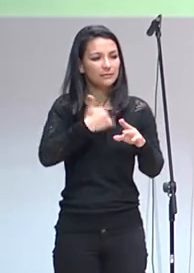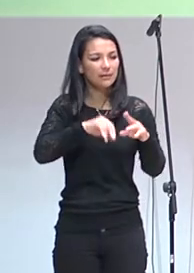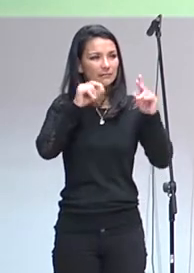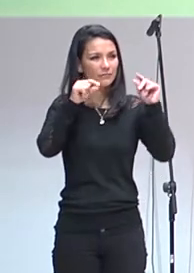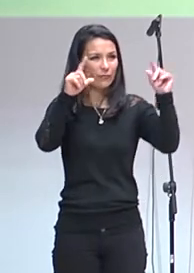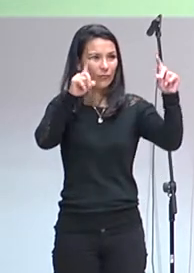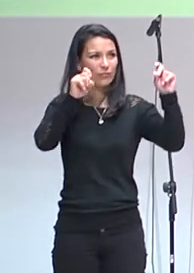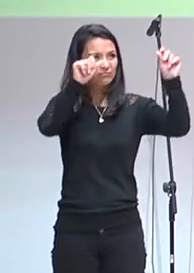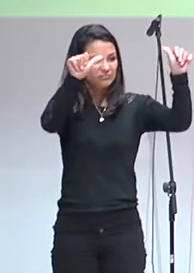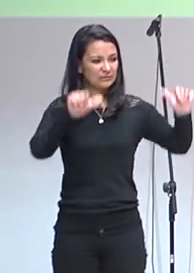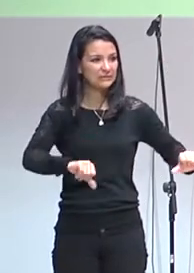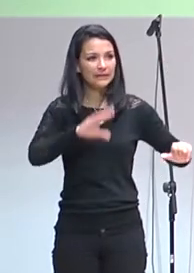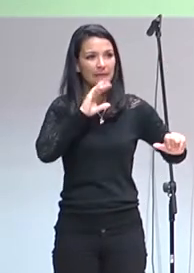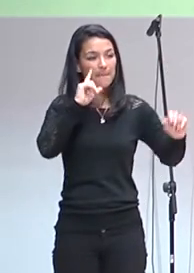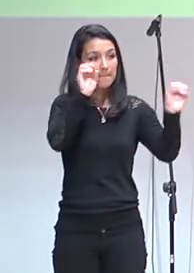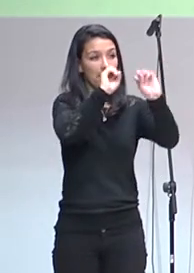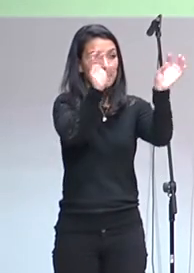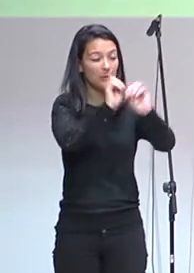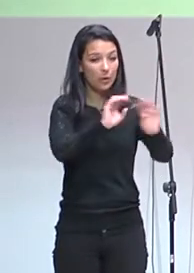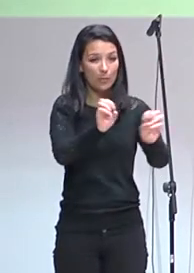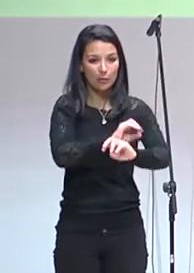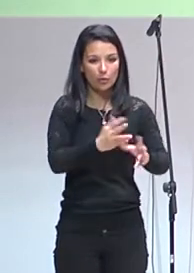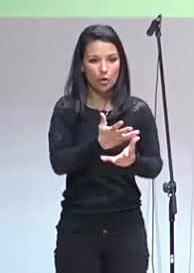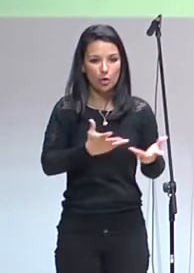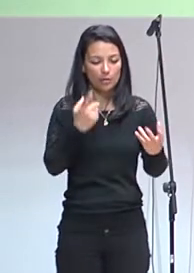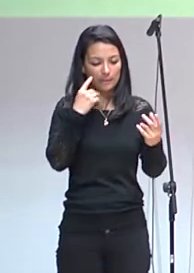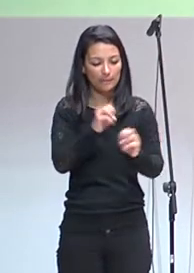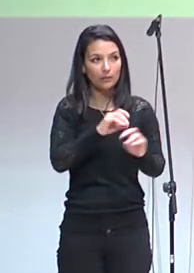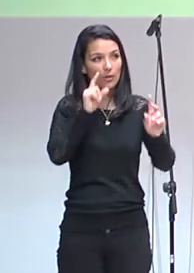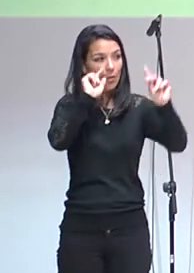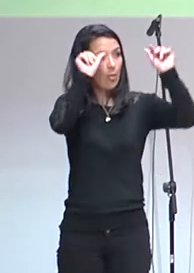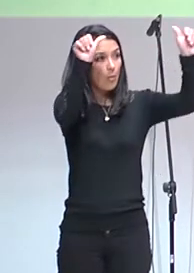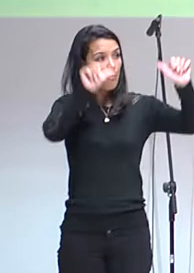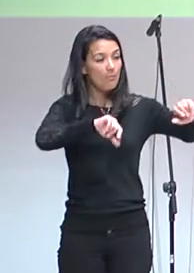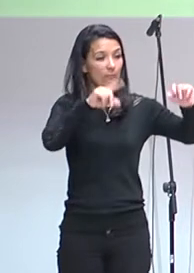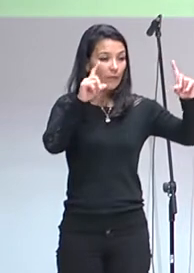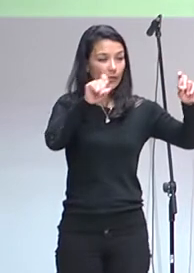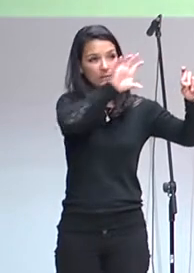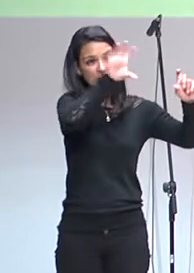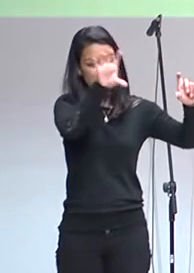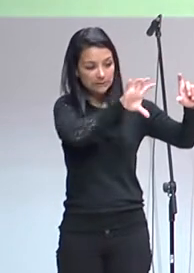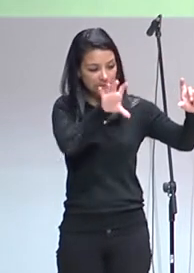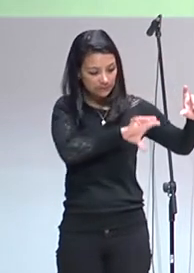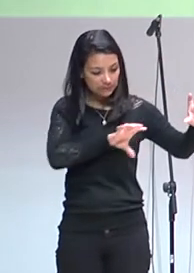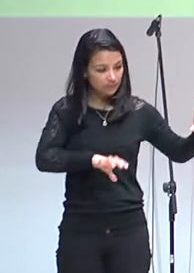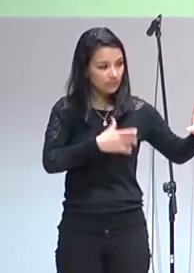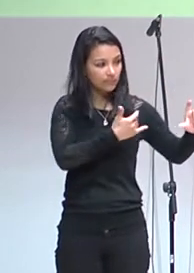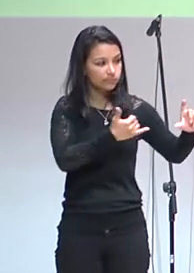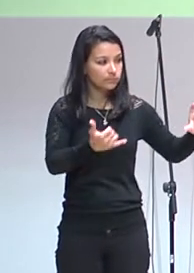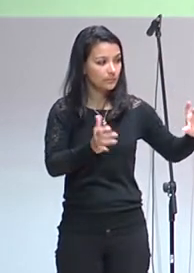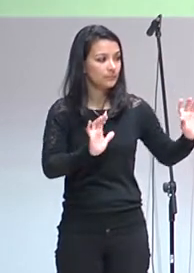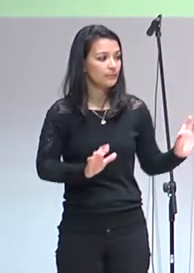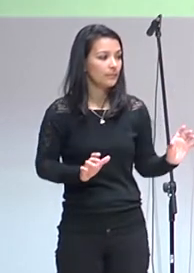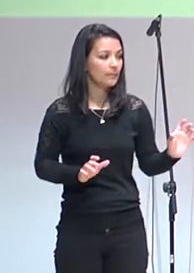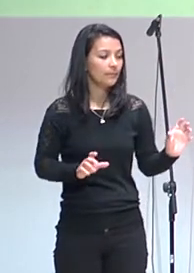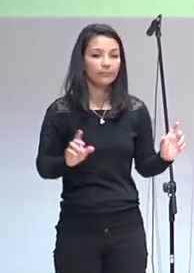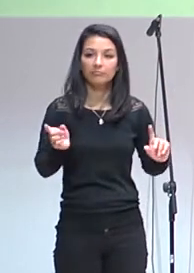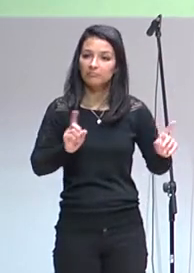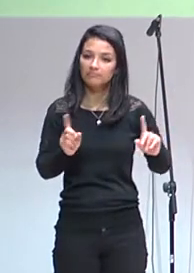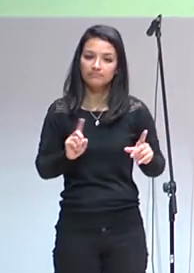los desaparecidos, ¿no?, del departamento de Nariño, y el muchacho nuestro no, ni siquiera dijeron,